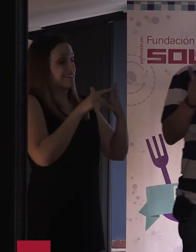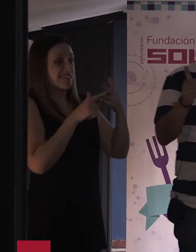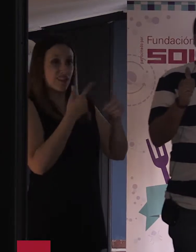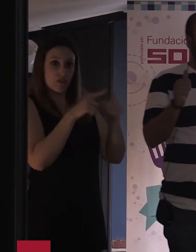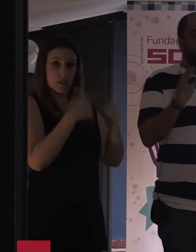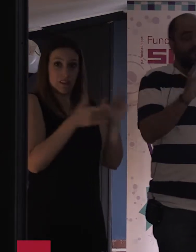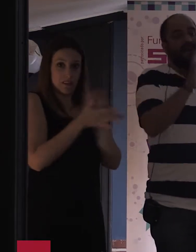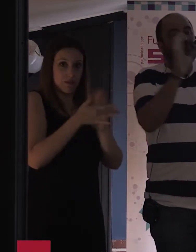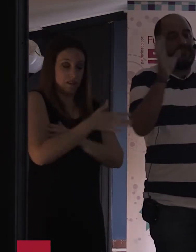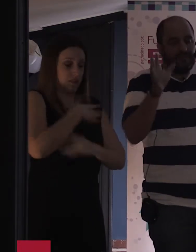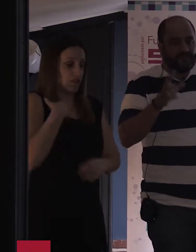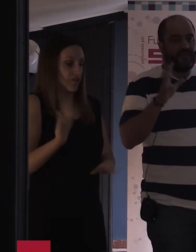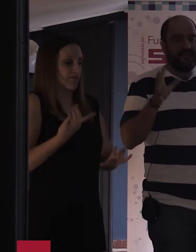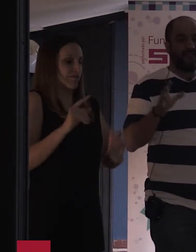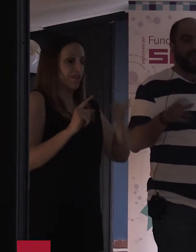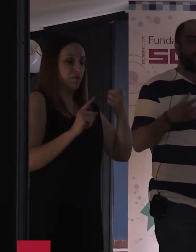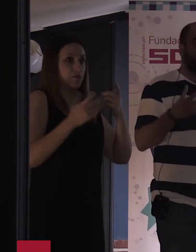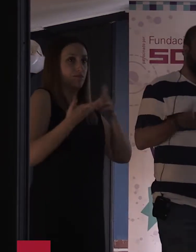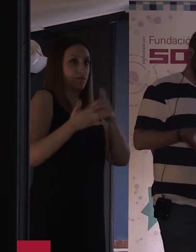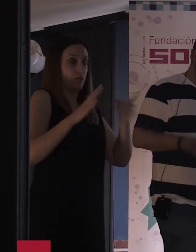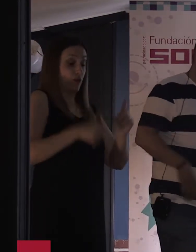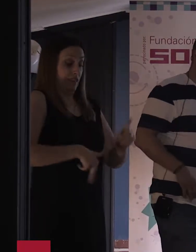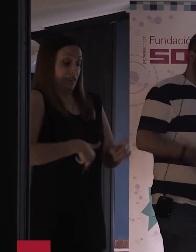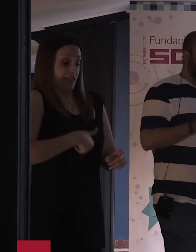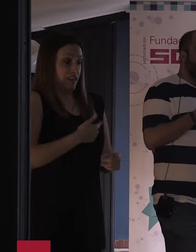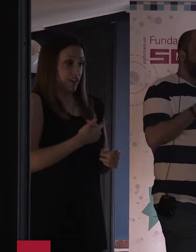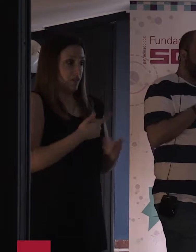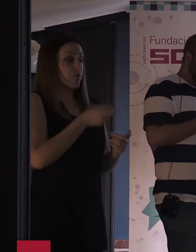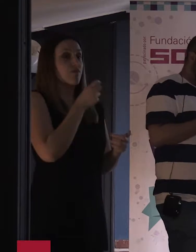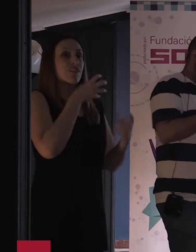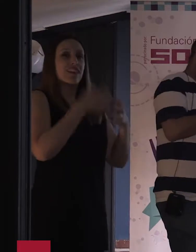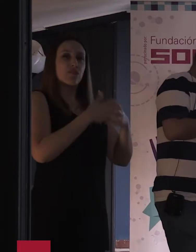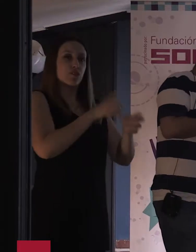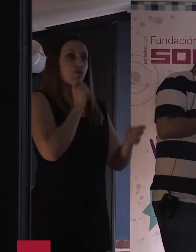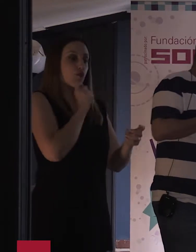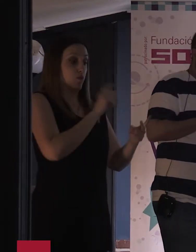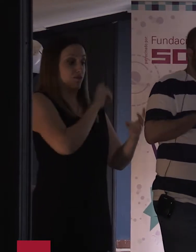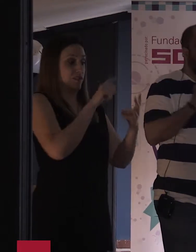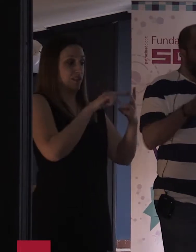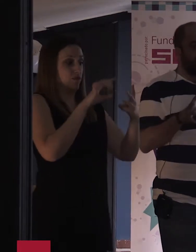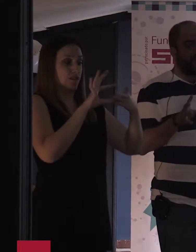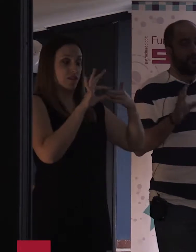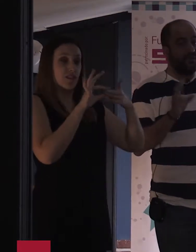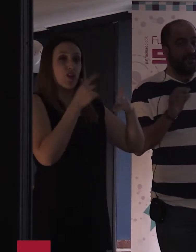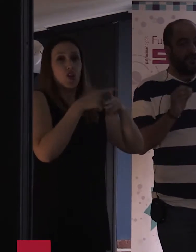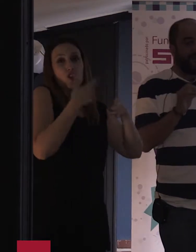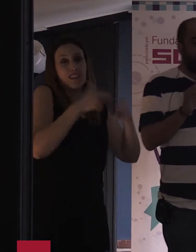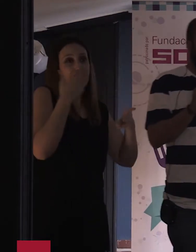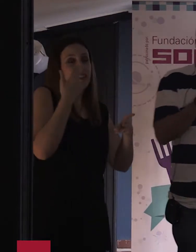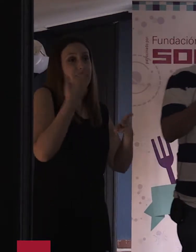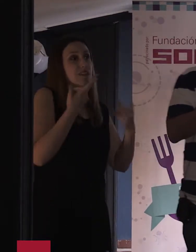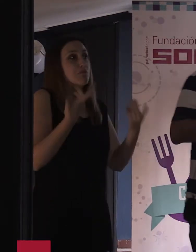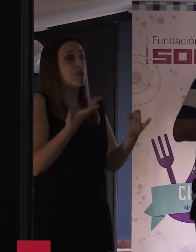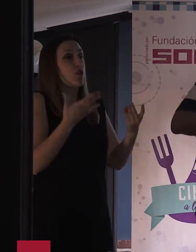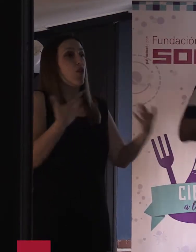La primera es, más o menos en líneas generales, cómo es el dispositivo. Y la segunda y la tercera creo que son cosas muy interesantes, aunque no tienen tanto